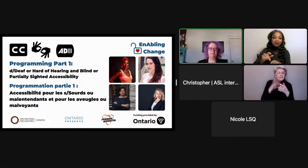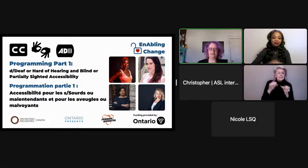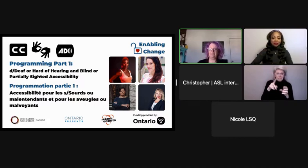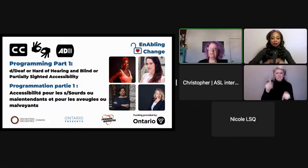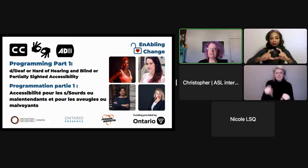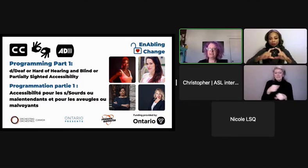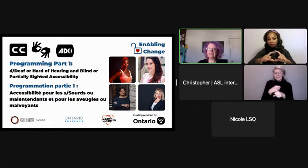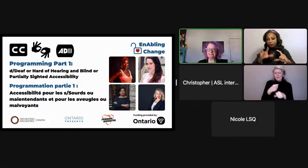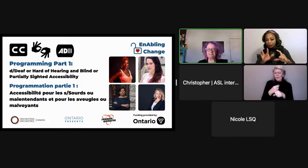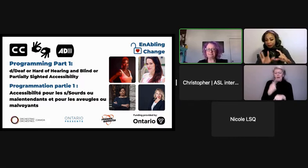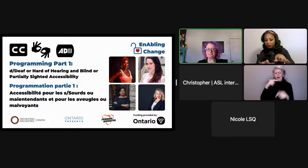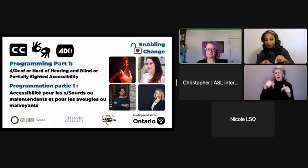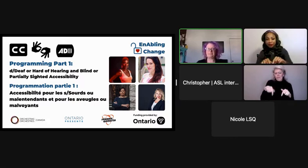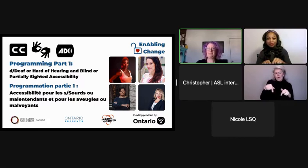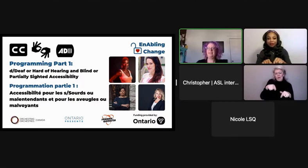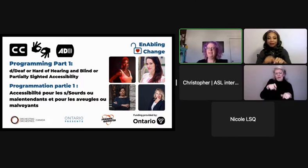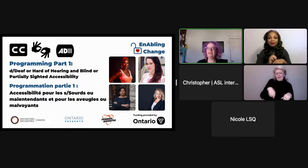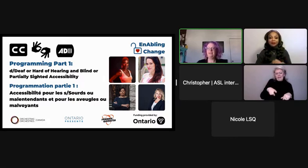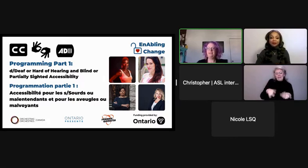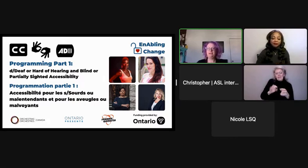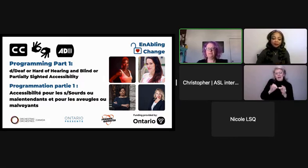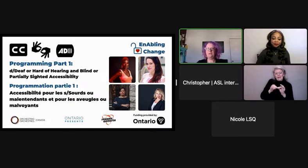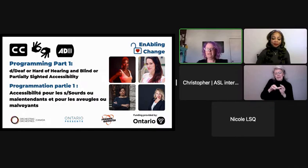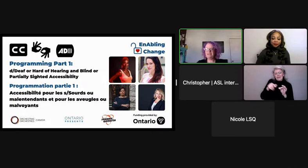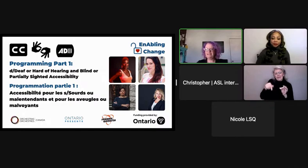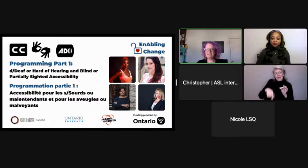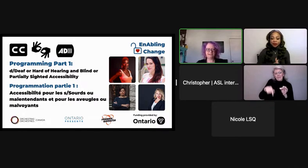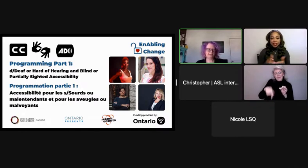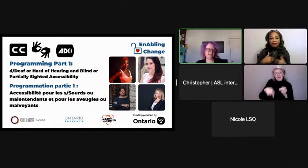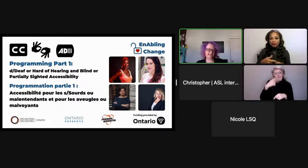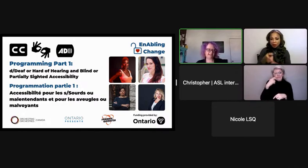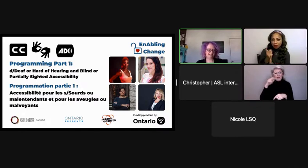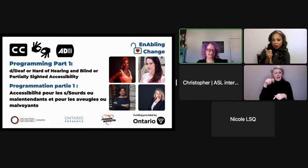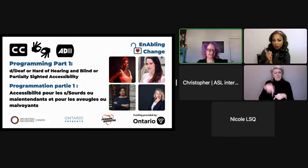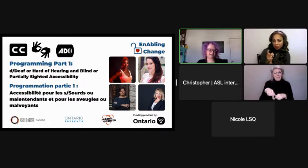en cliquant sur le bouton d'interprétation au bas de votre écran.